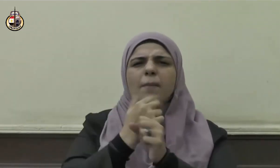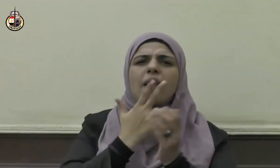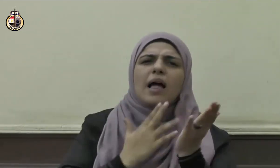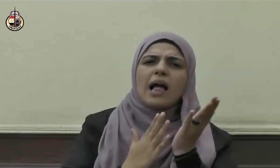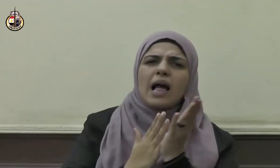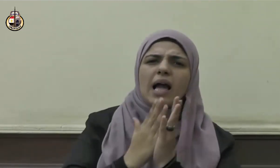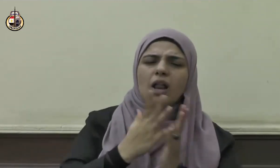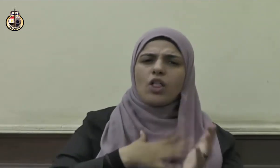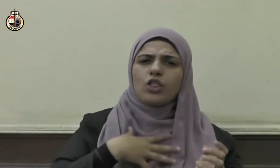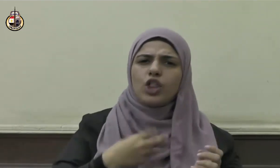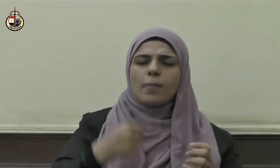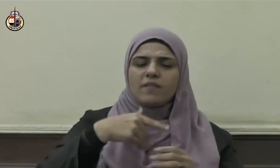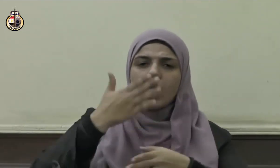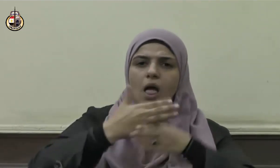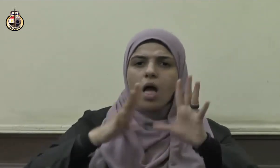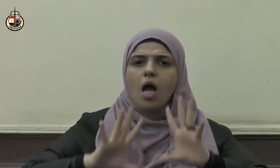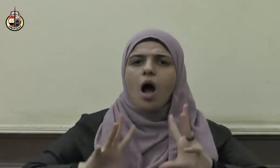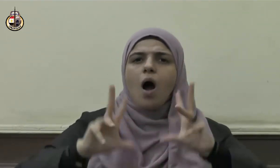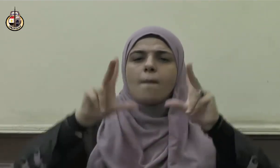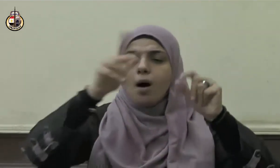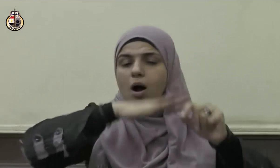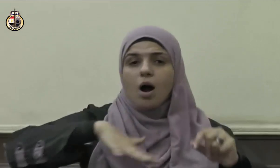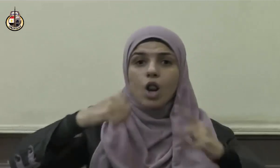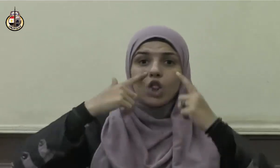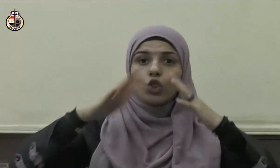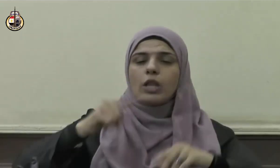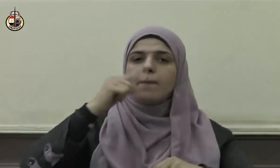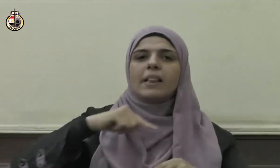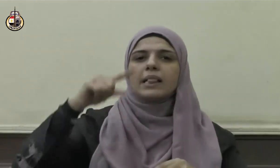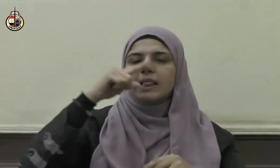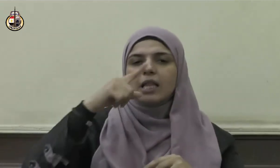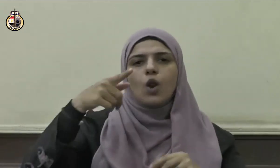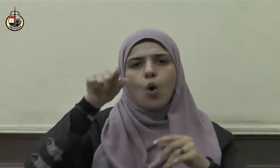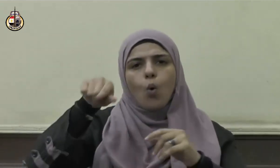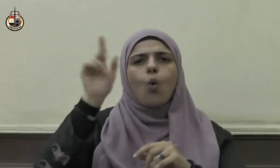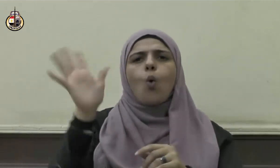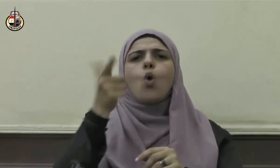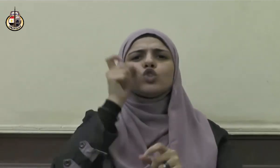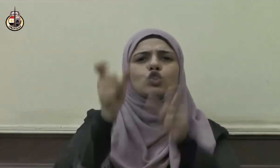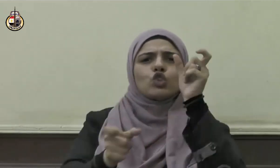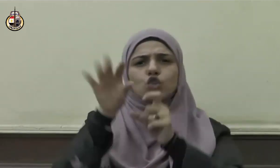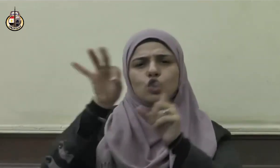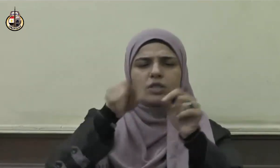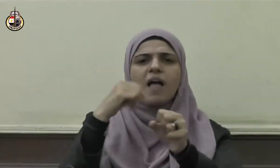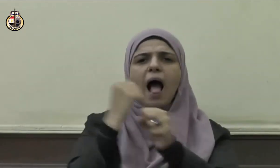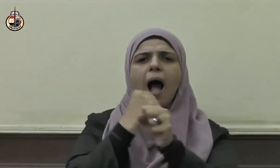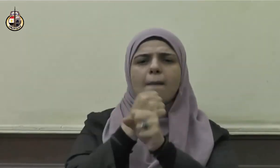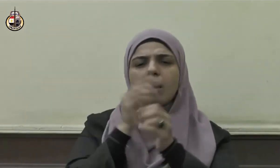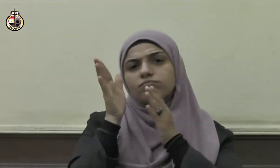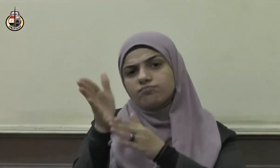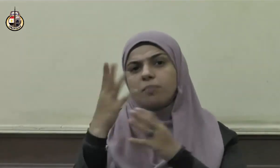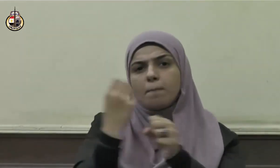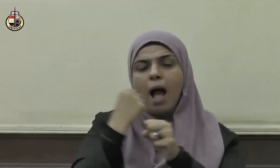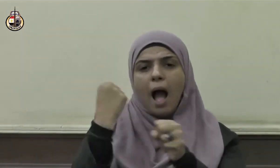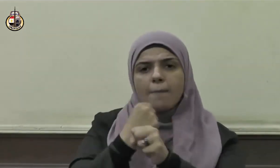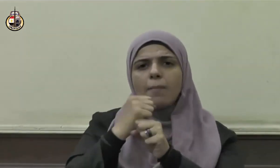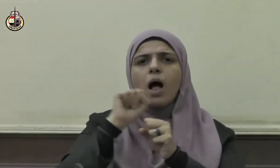إعمار الدنيا بالدين، فقد كان لكل واحد منهم عمل يقوم به